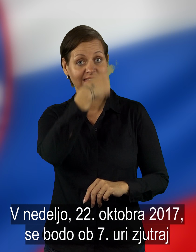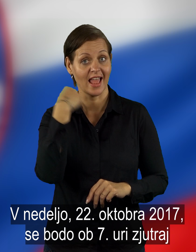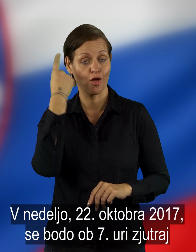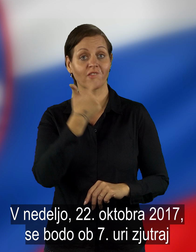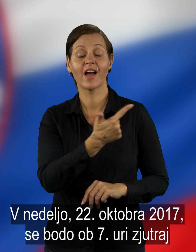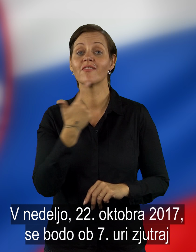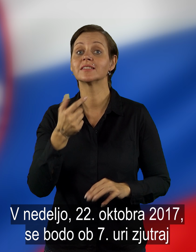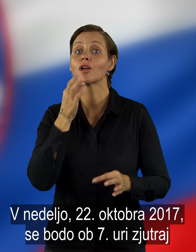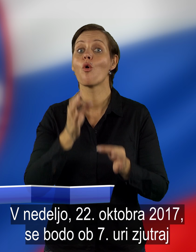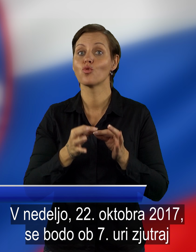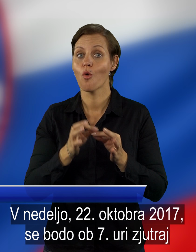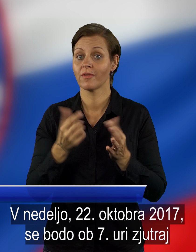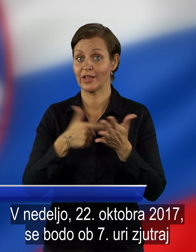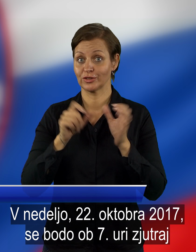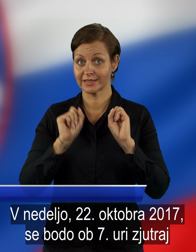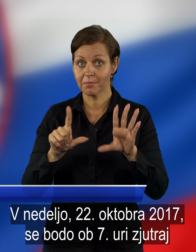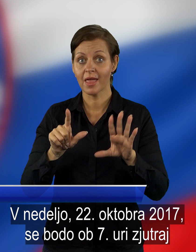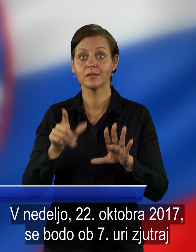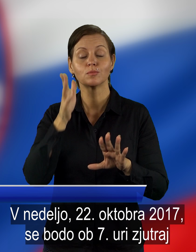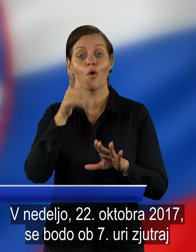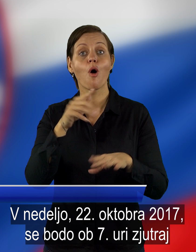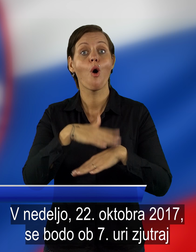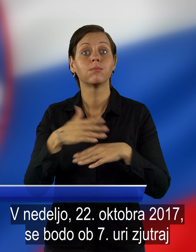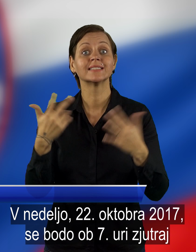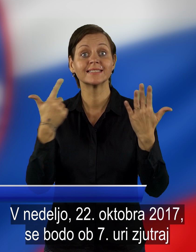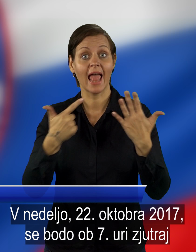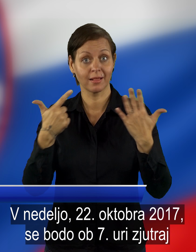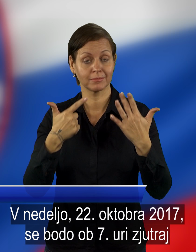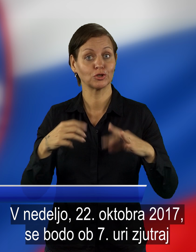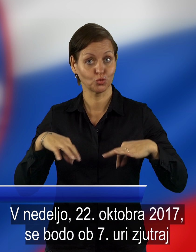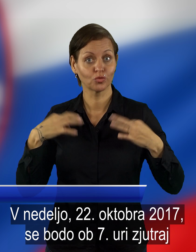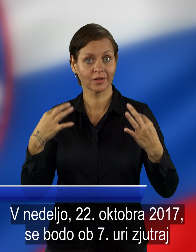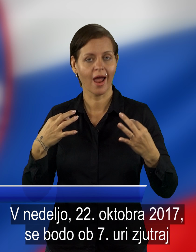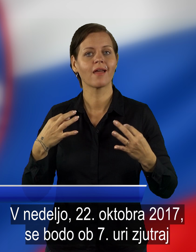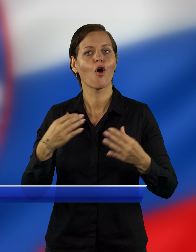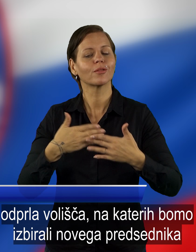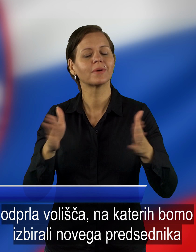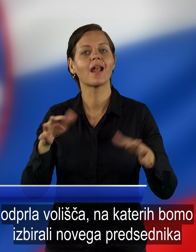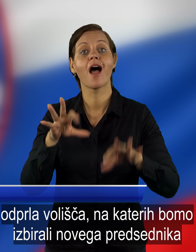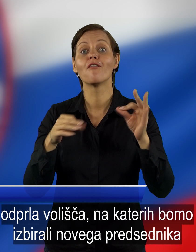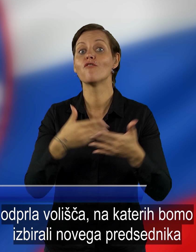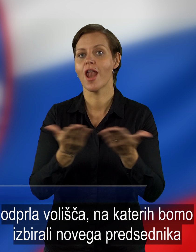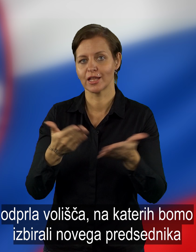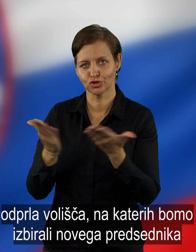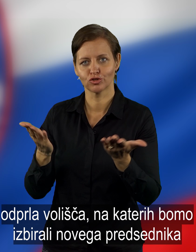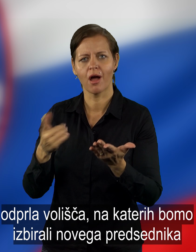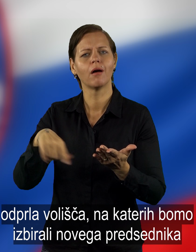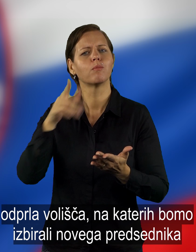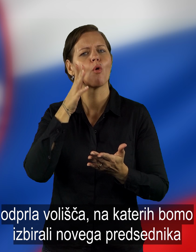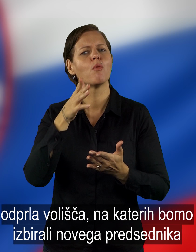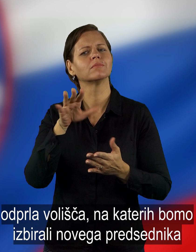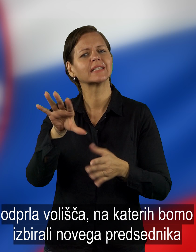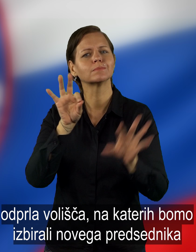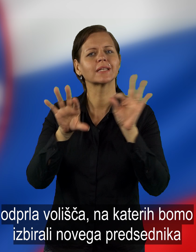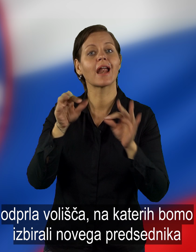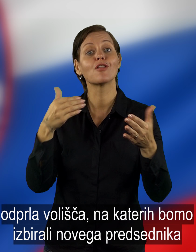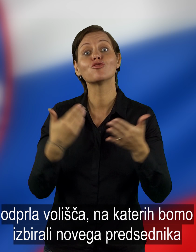V nedeljo, 22. oktobra 2017, se bodo ob 7. uri zjutraj odprla volišča, na katerih bomo